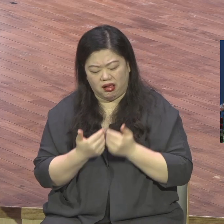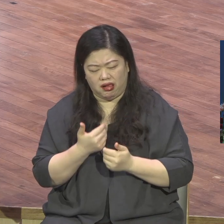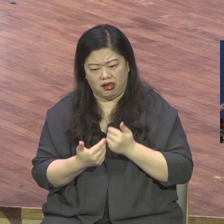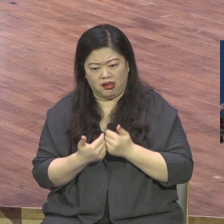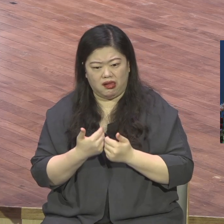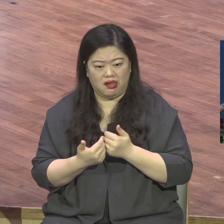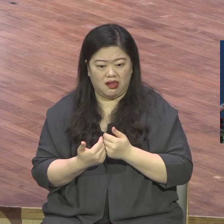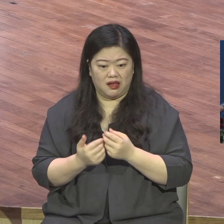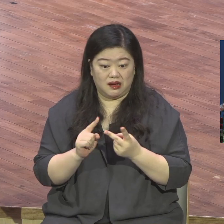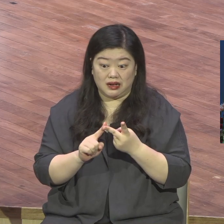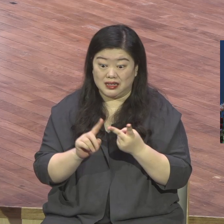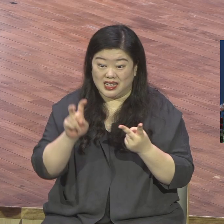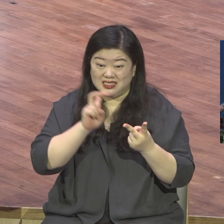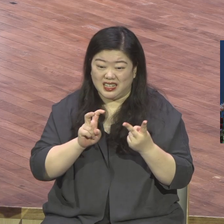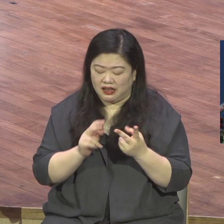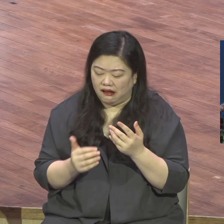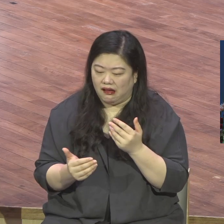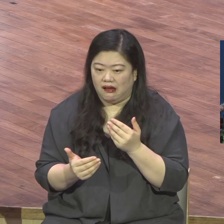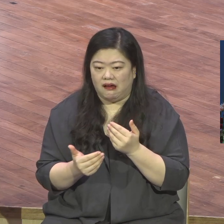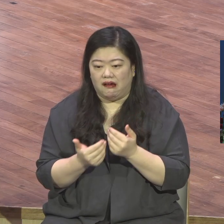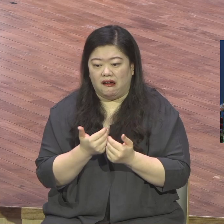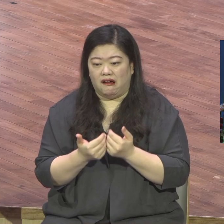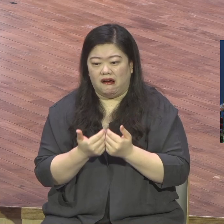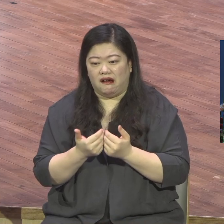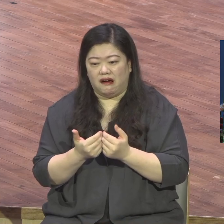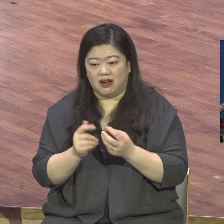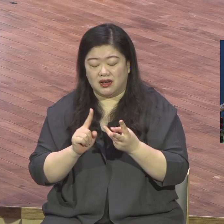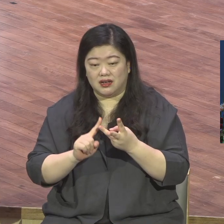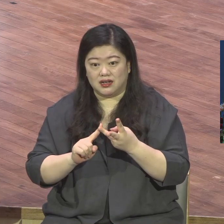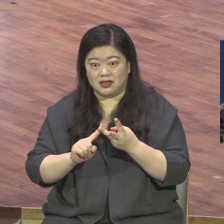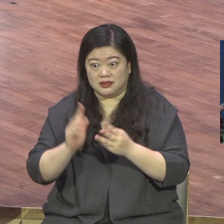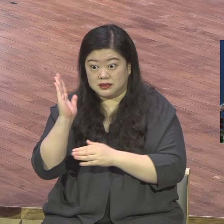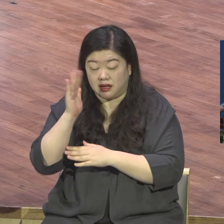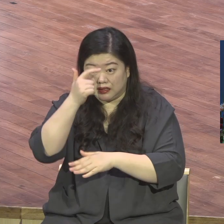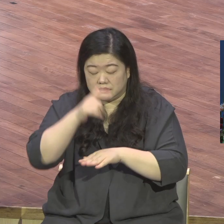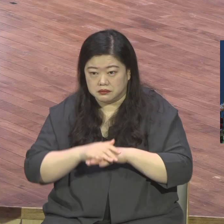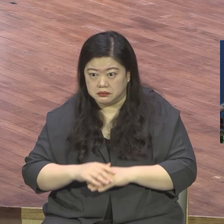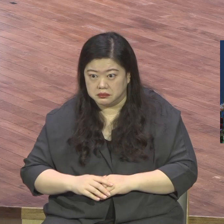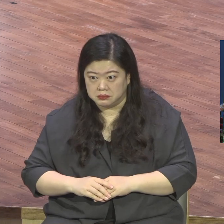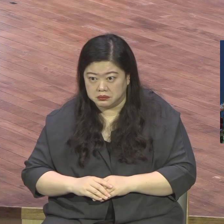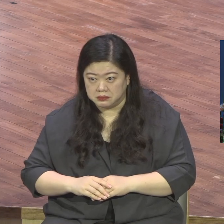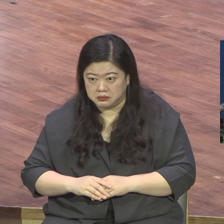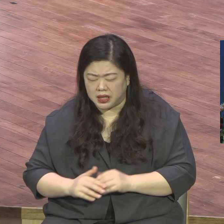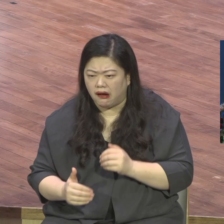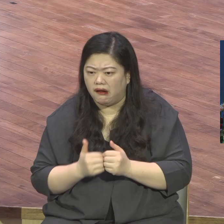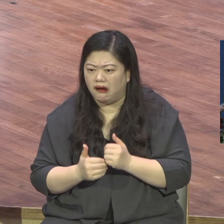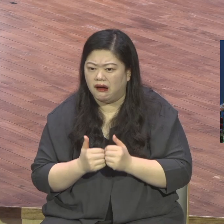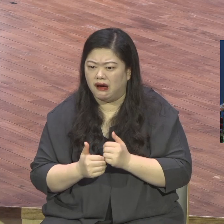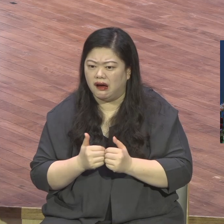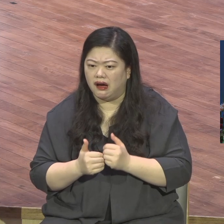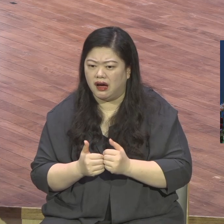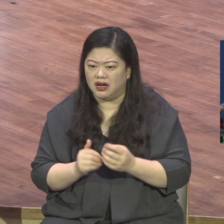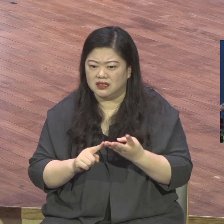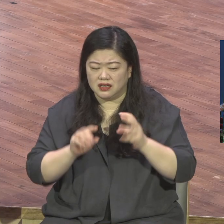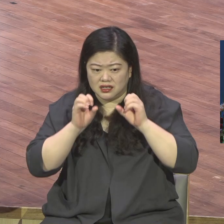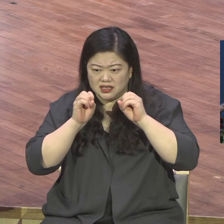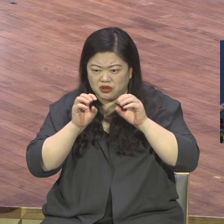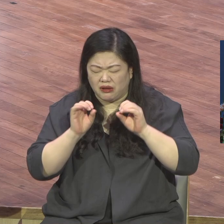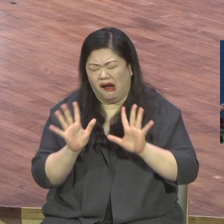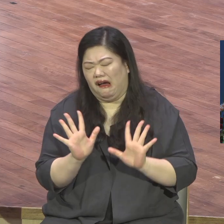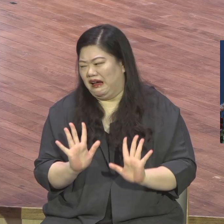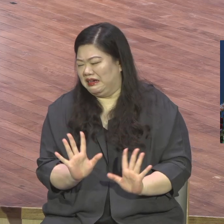찬송 부르는 것도 어색하고 말씀 듣는 것도 어색하고 심지어 전도하는 이거는 더 심각하게